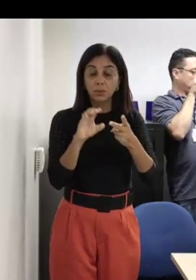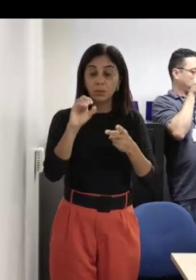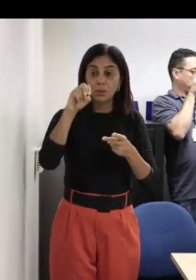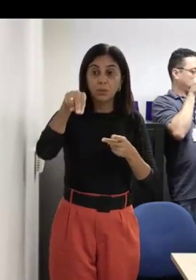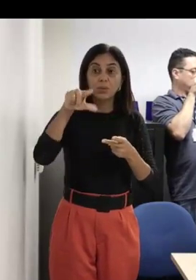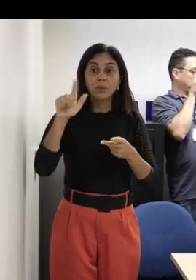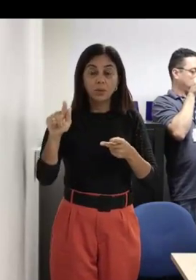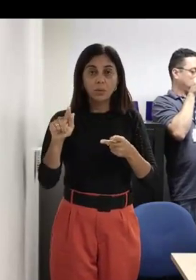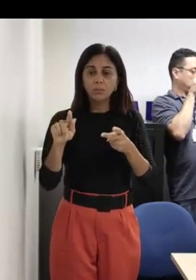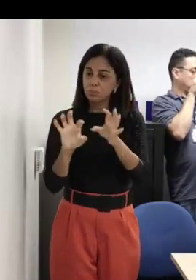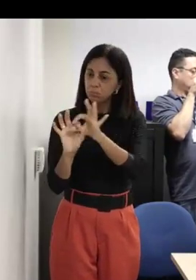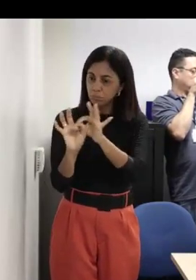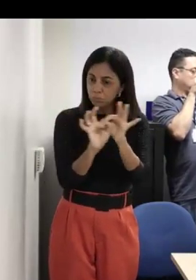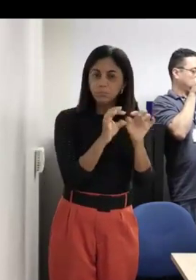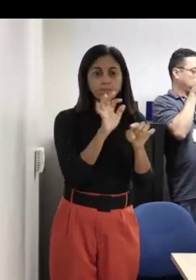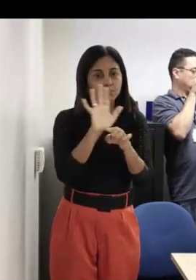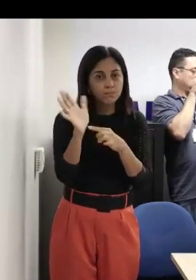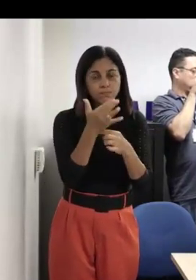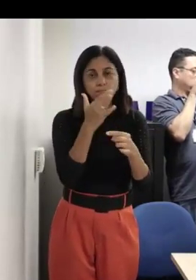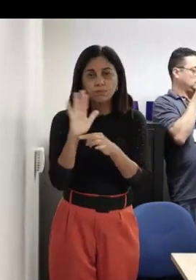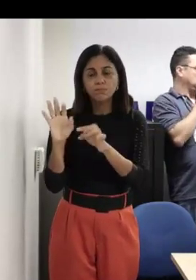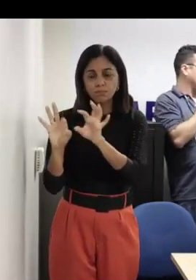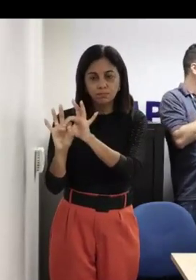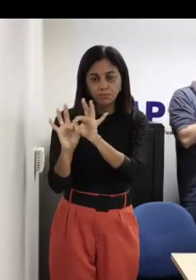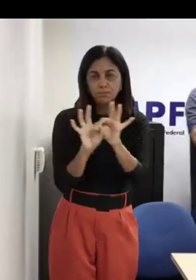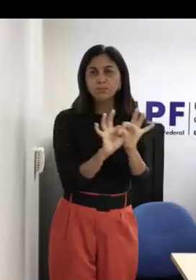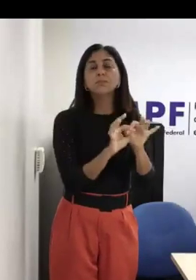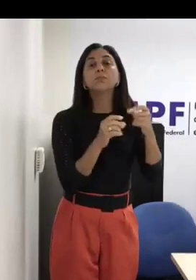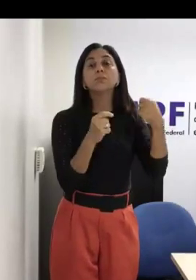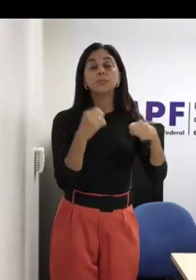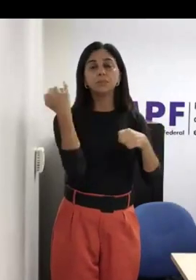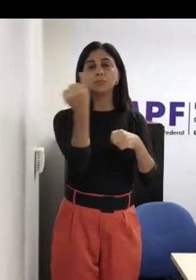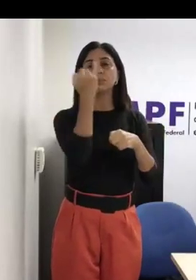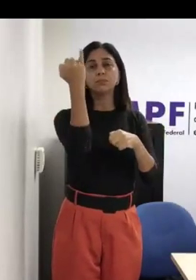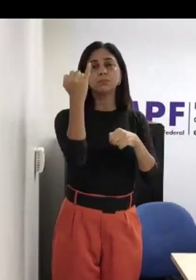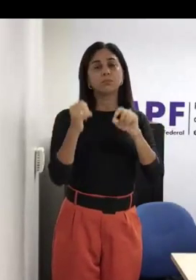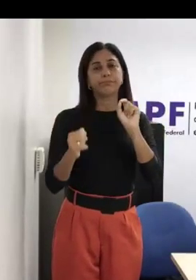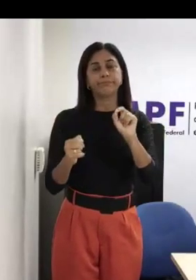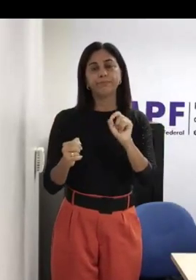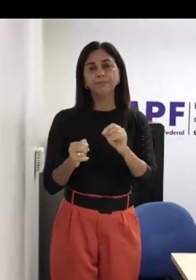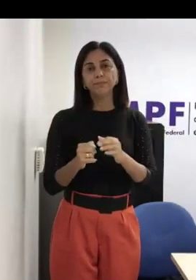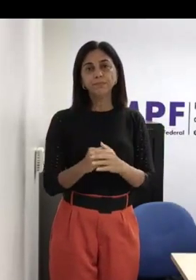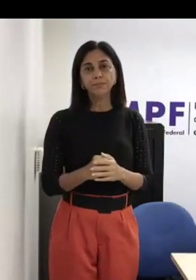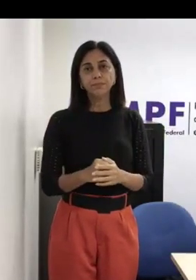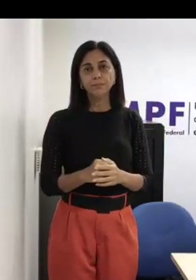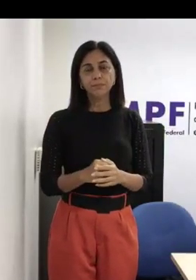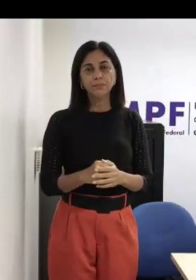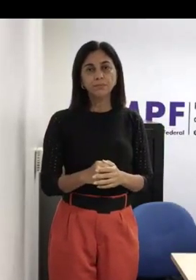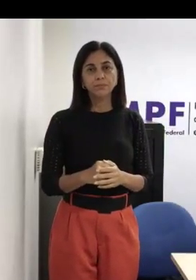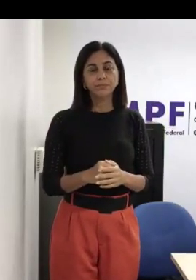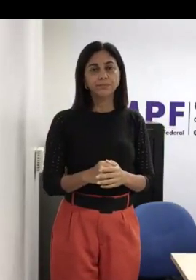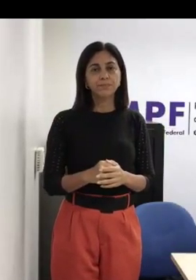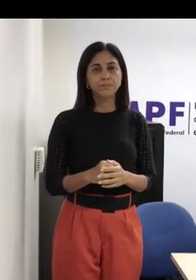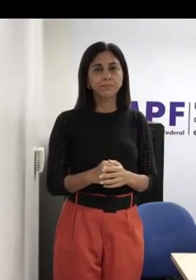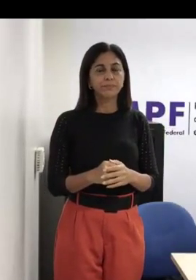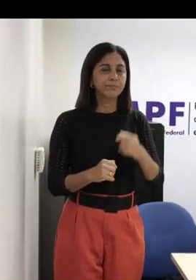nesse caso em especial eh foi absolutamente imprescindível esse pacto por exemplo a safernet que